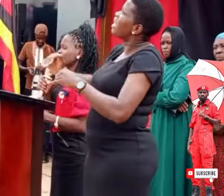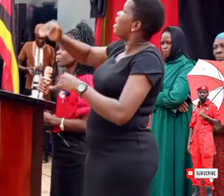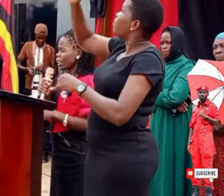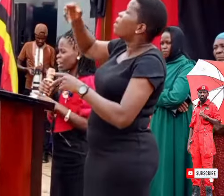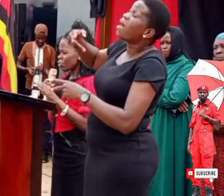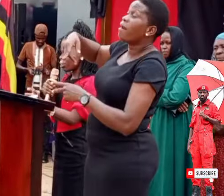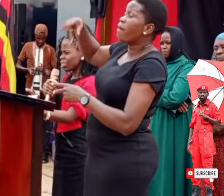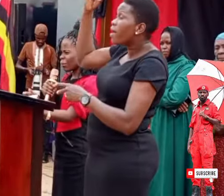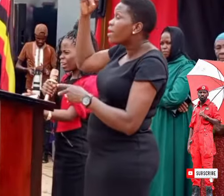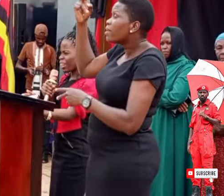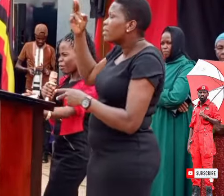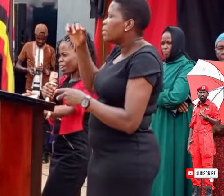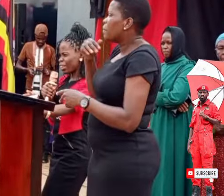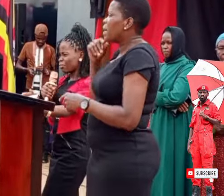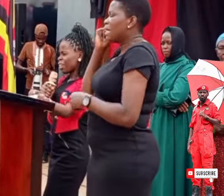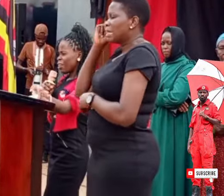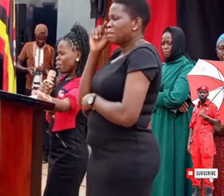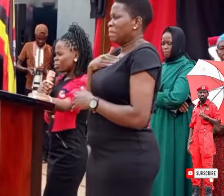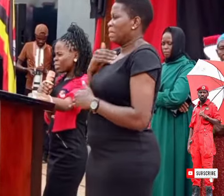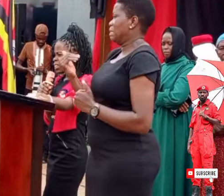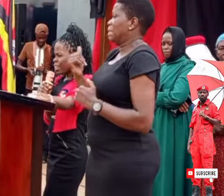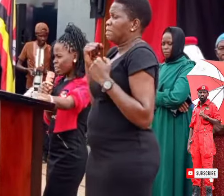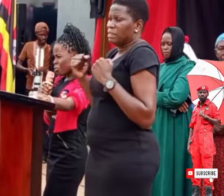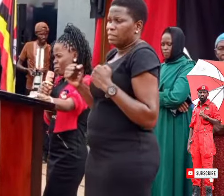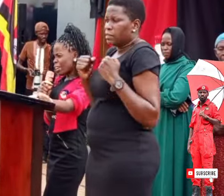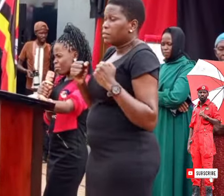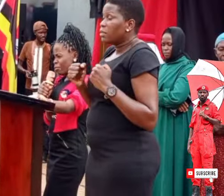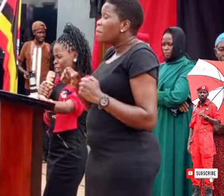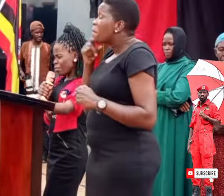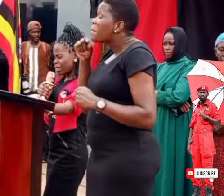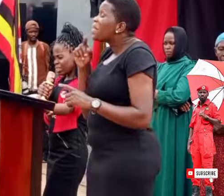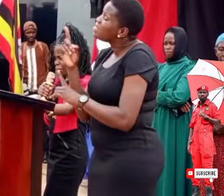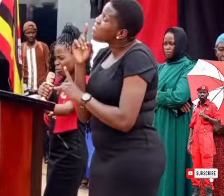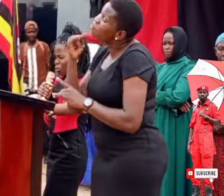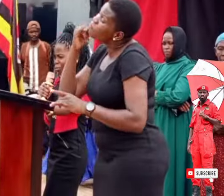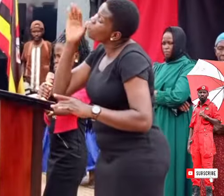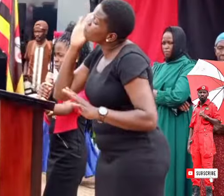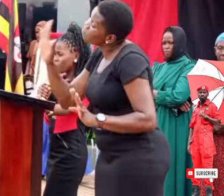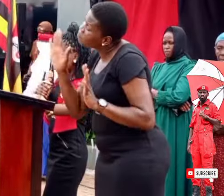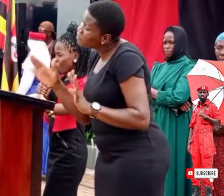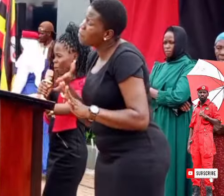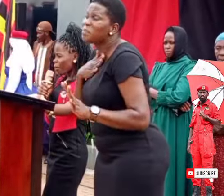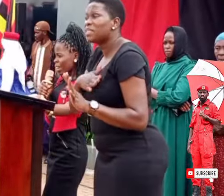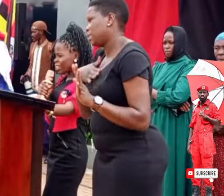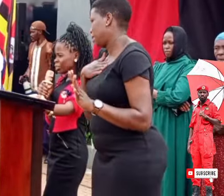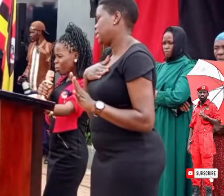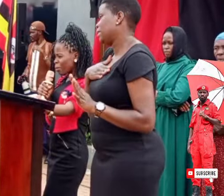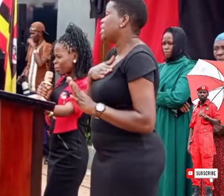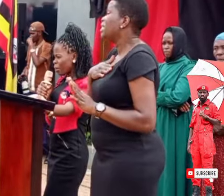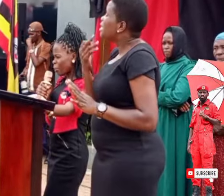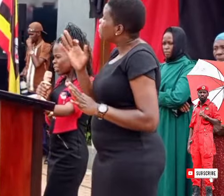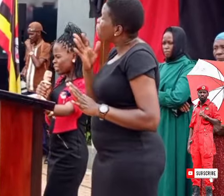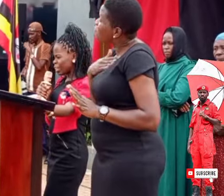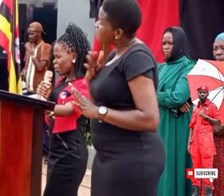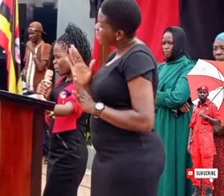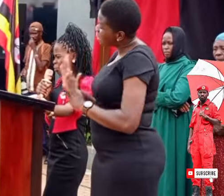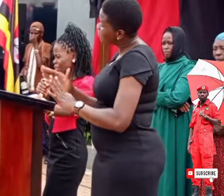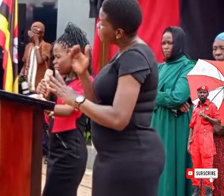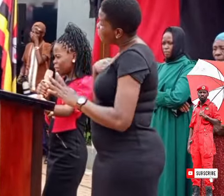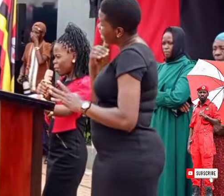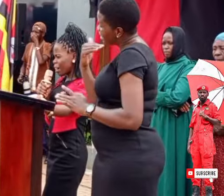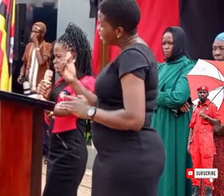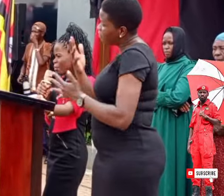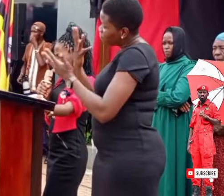nga waguluwa wanvu andowooza mwana wange omusajja yali ankuma nemugamba ssebo woba bweyaleza